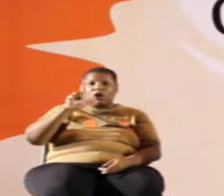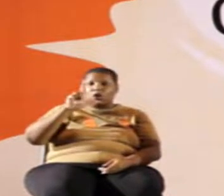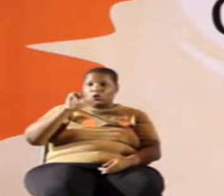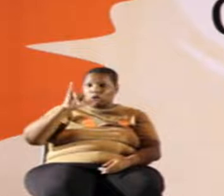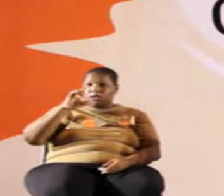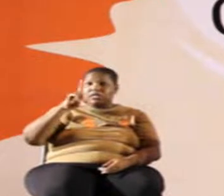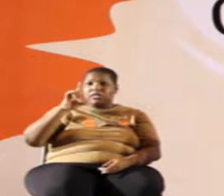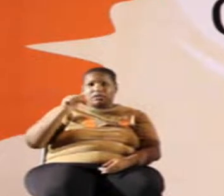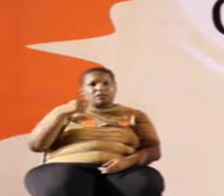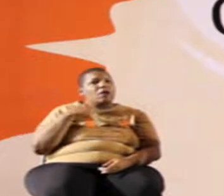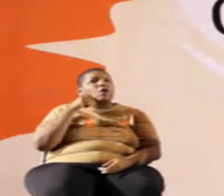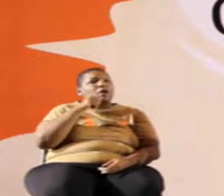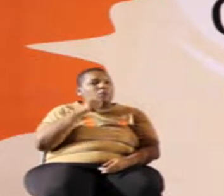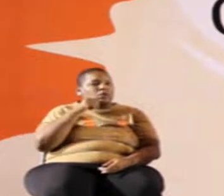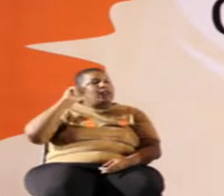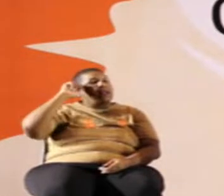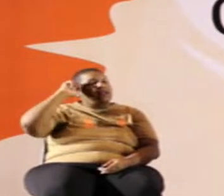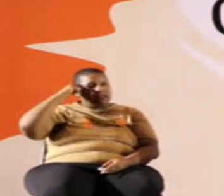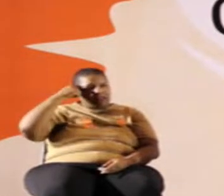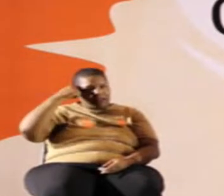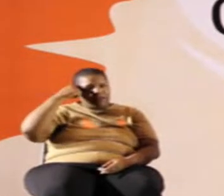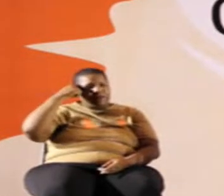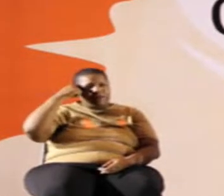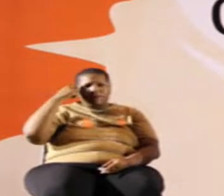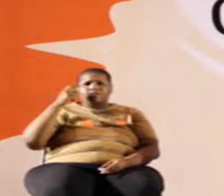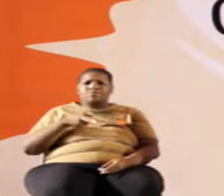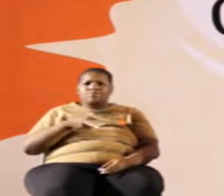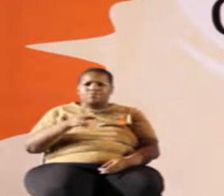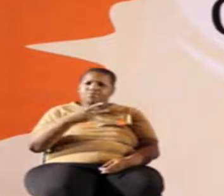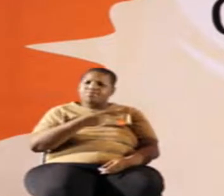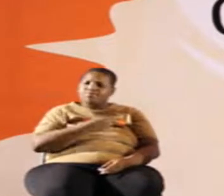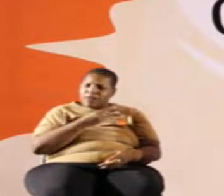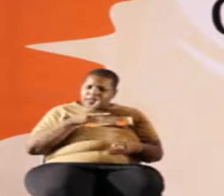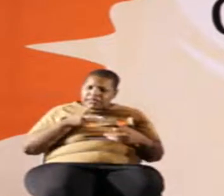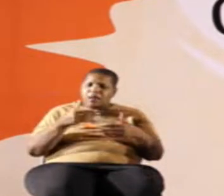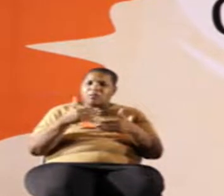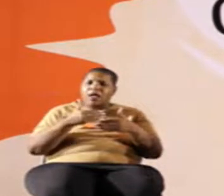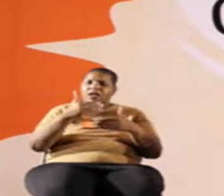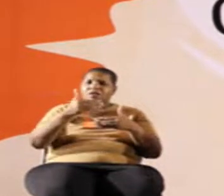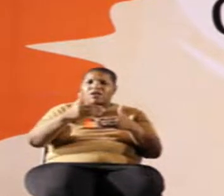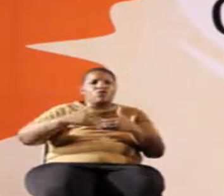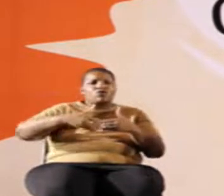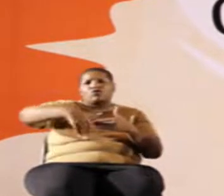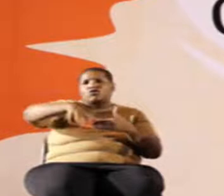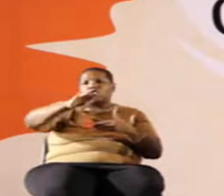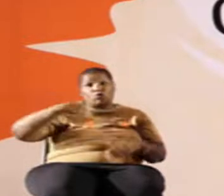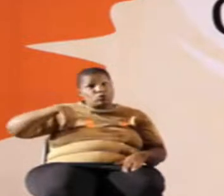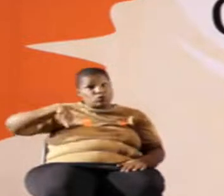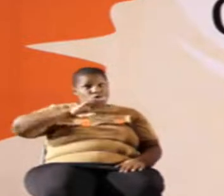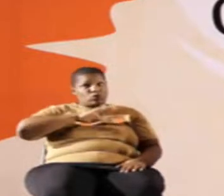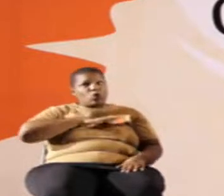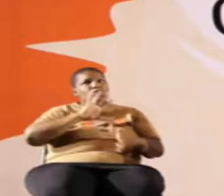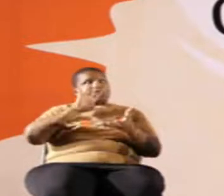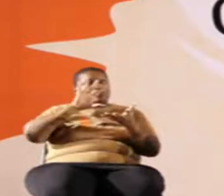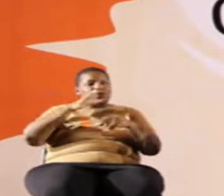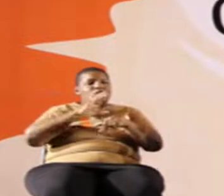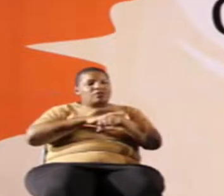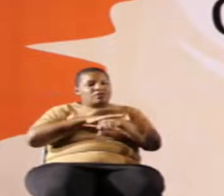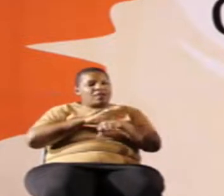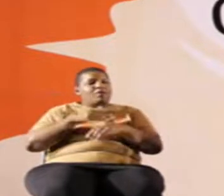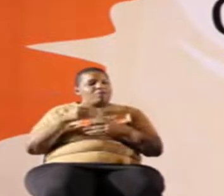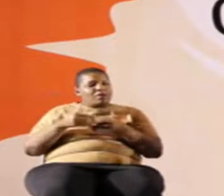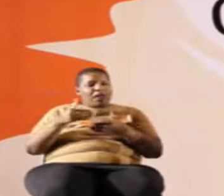que, indiscutivelmente, esteve sempre à frente do seu tempo, dos nossos tempos, exatamente